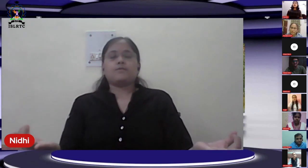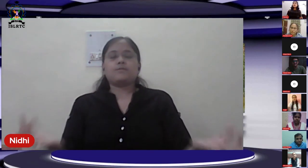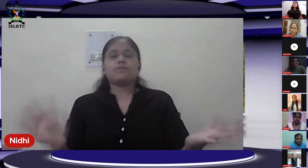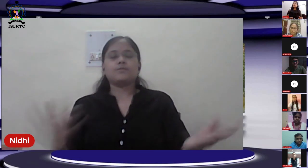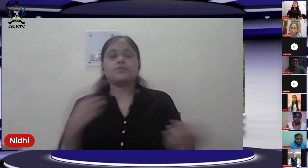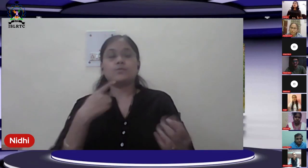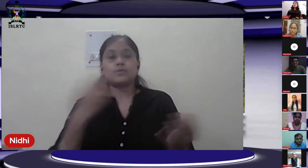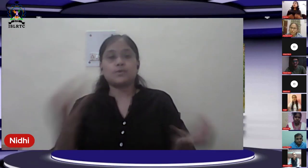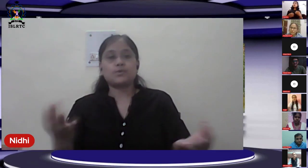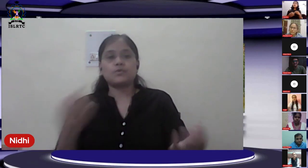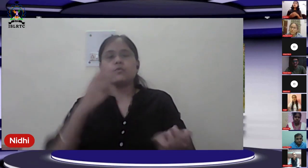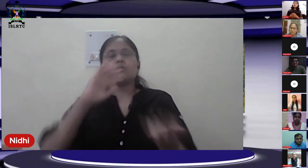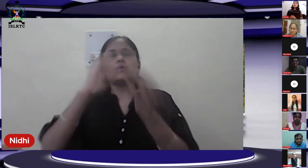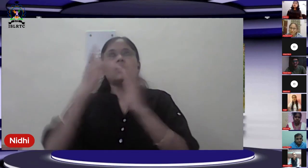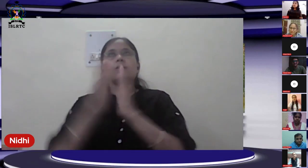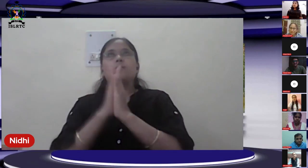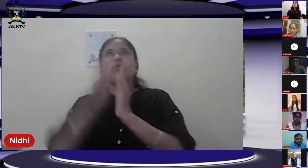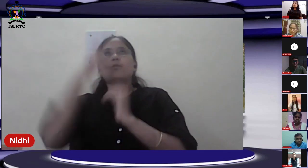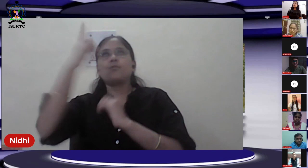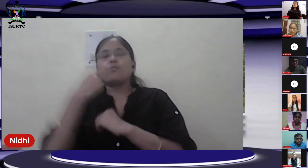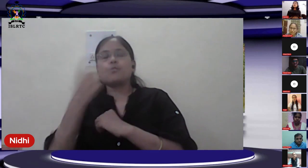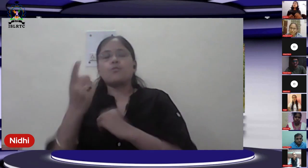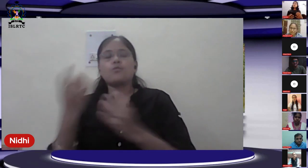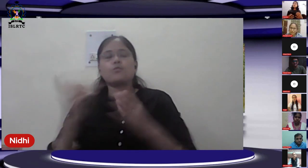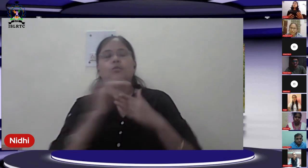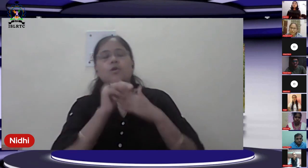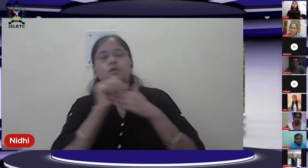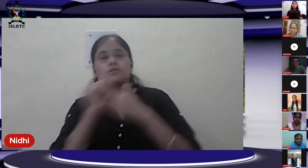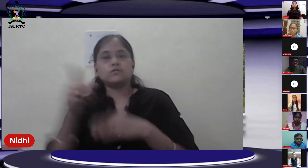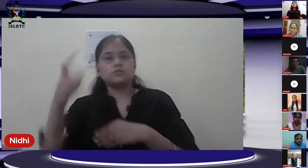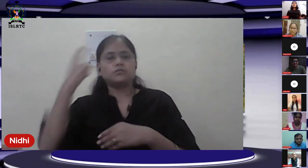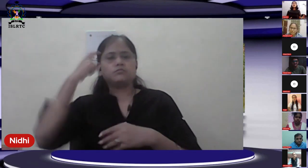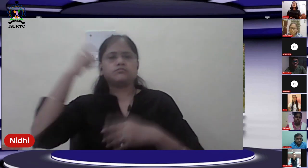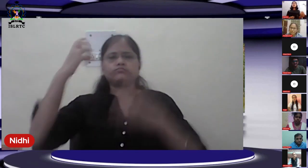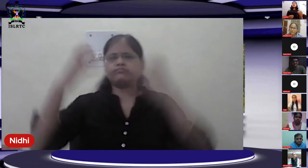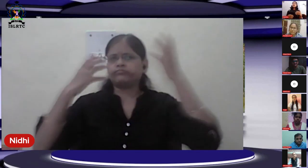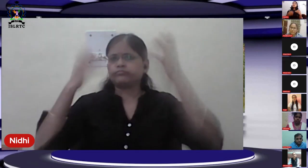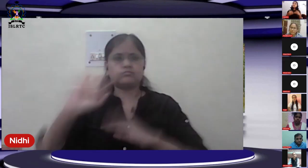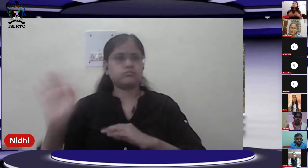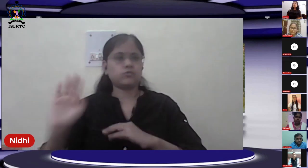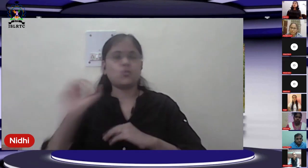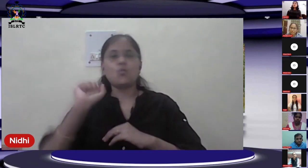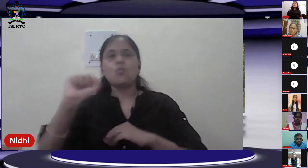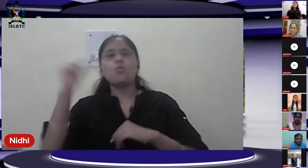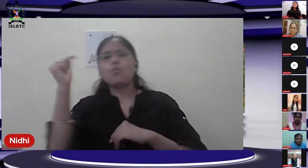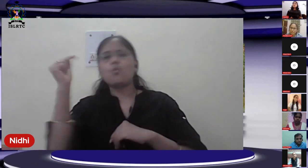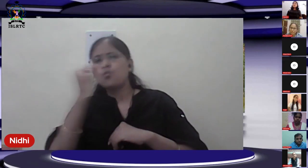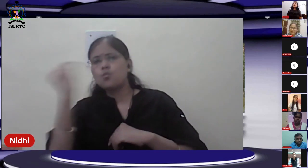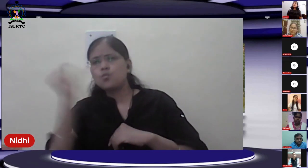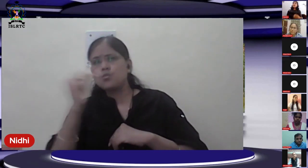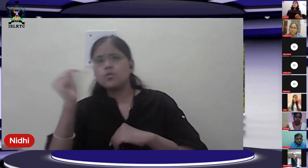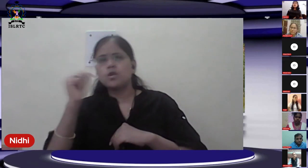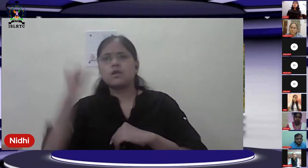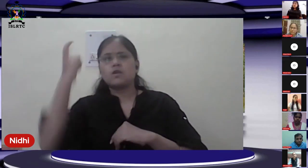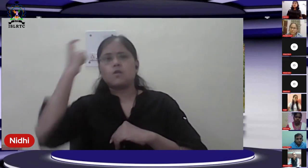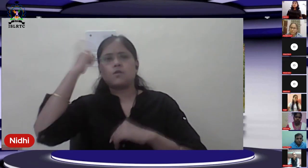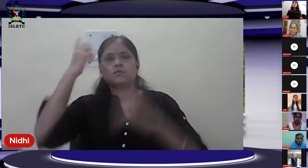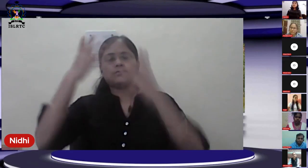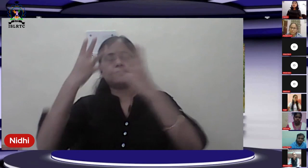कर, तुम्हें कोई टेंशन लेने की जरूरत नहीं है, जितने भी नेगेटिव थॉट्स हैं तुम्हारे सब निकाल दो अपने माइंड से। कई बार हमारे साथ होता है कि